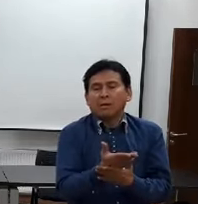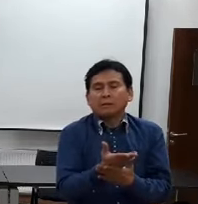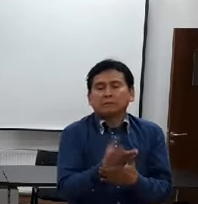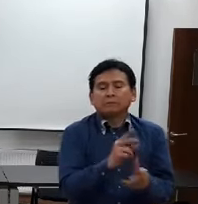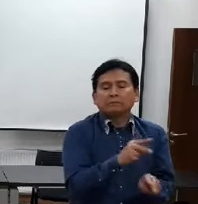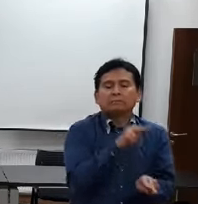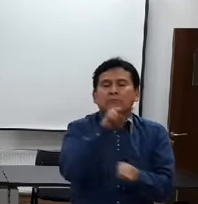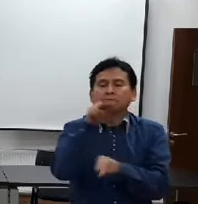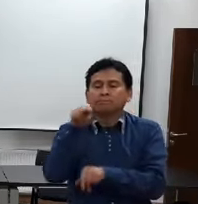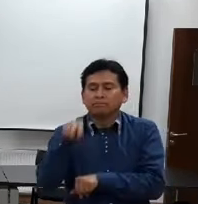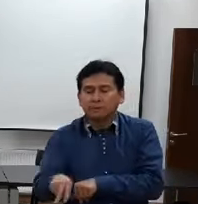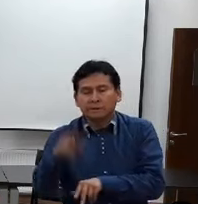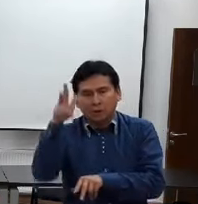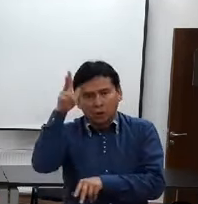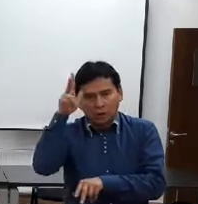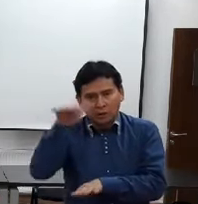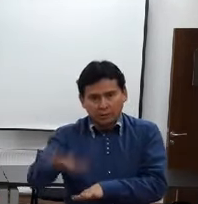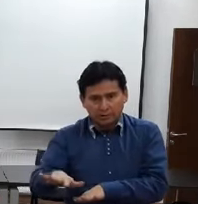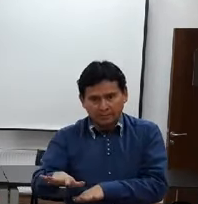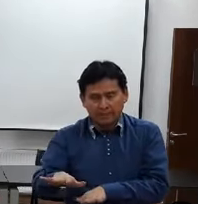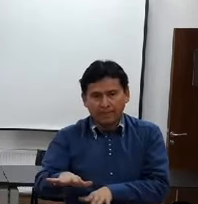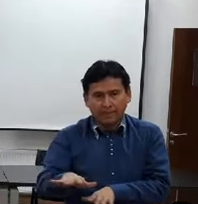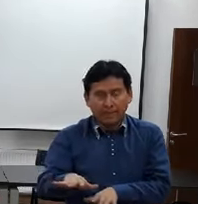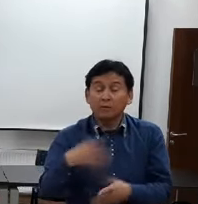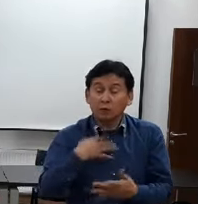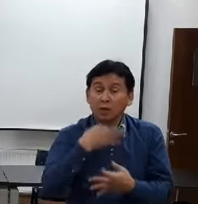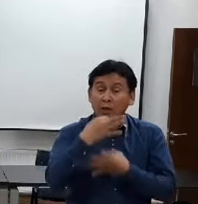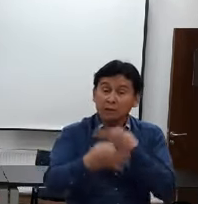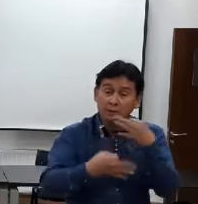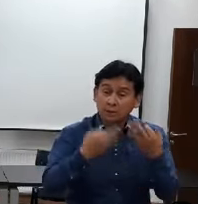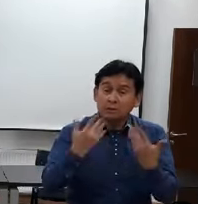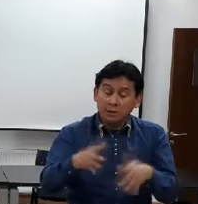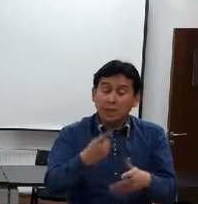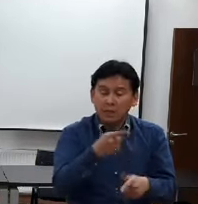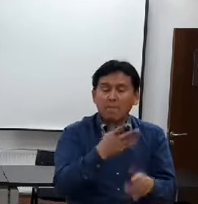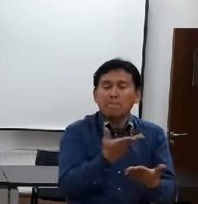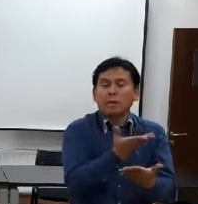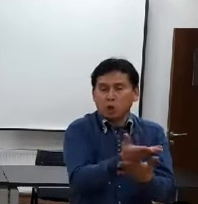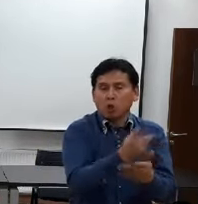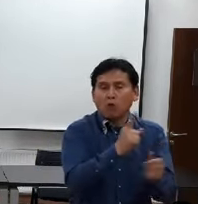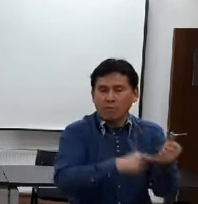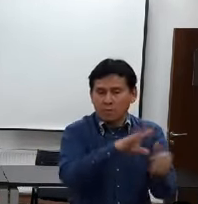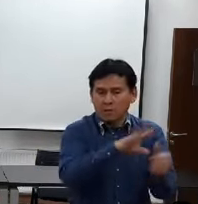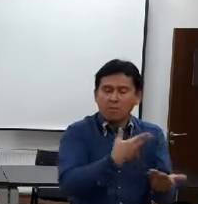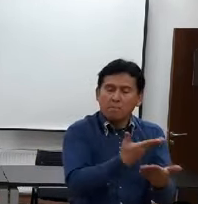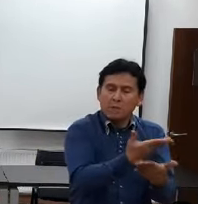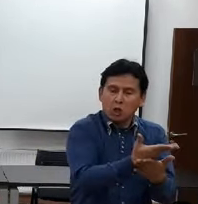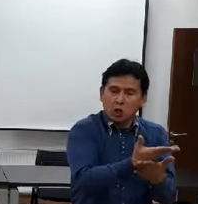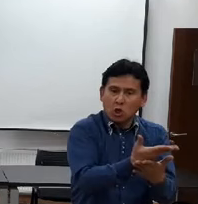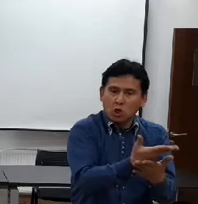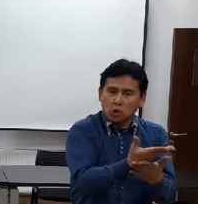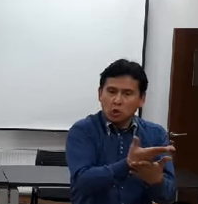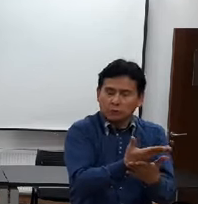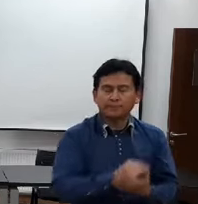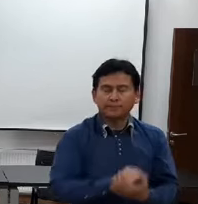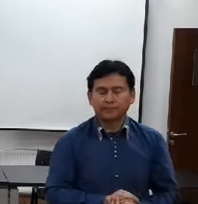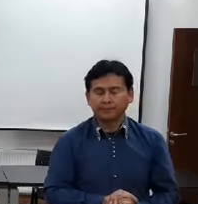trasladada a su región este traslado como les decía fue solicitado por ella por su familia y por nuestra macro red